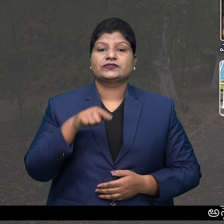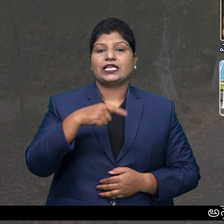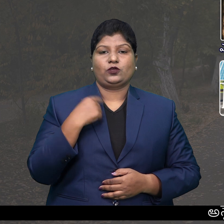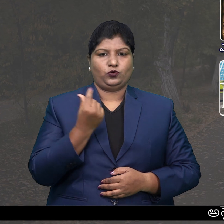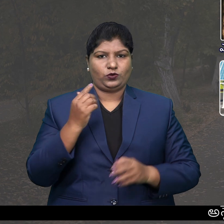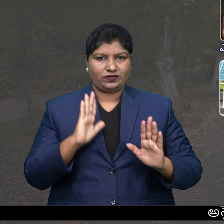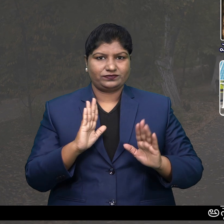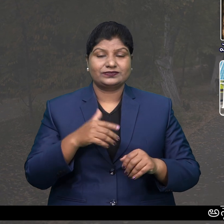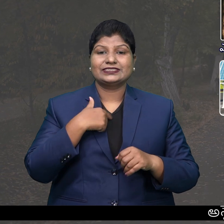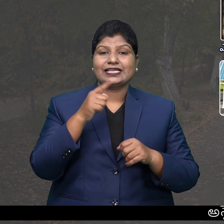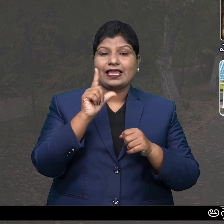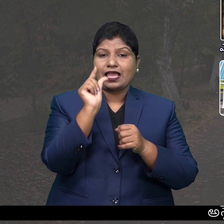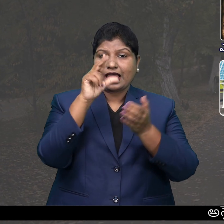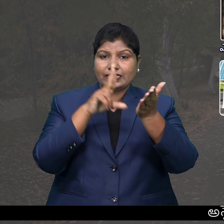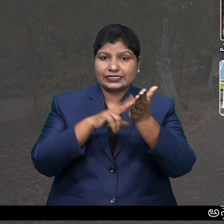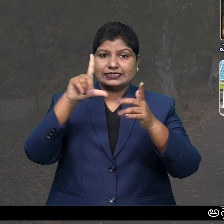ఆన్లెడ్ ఇంధనం